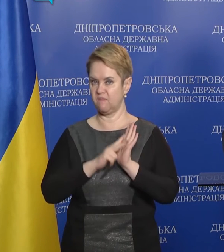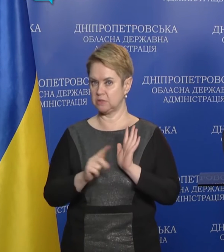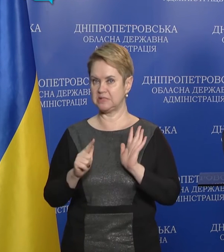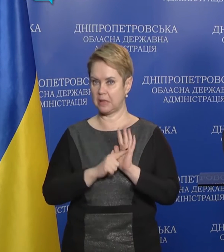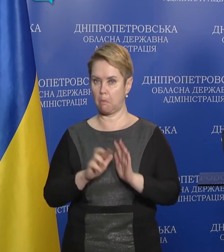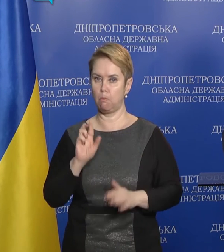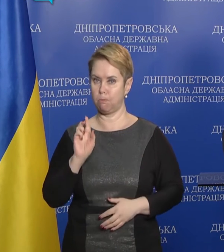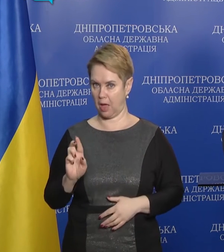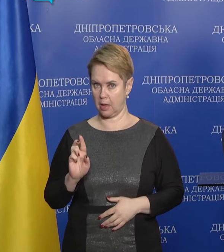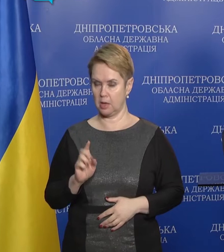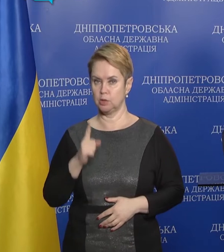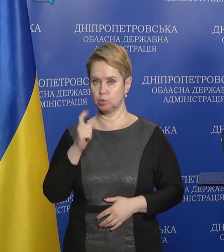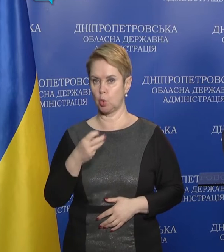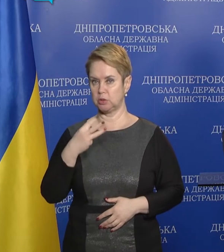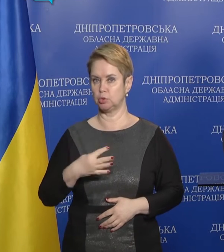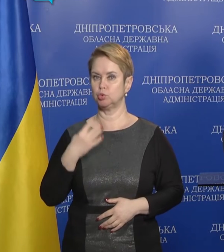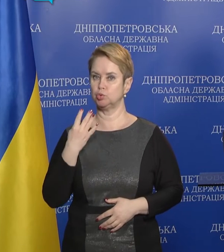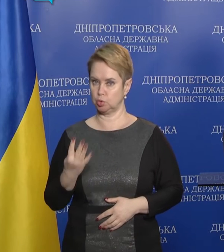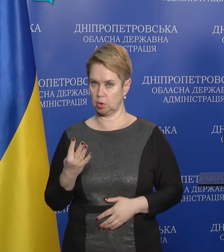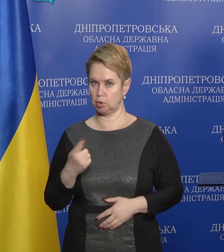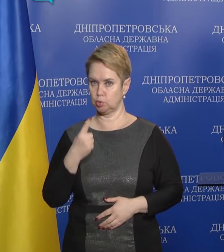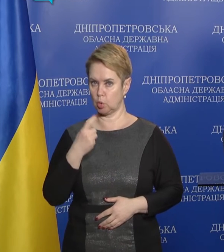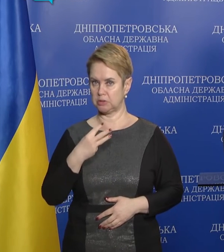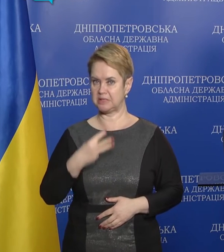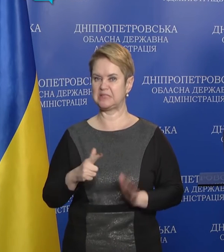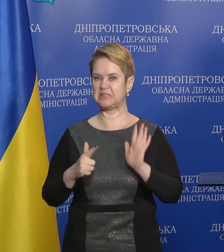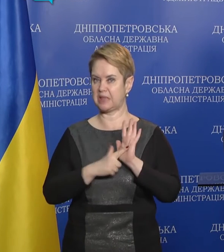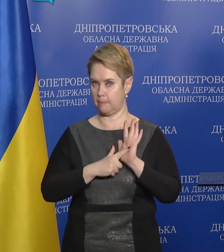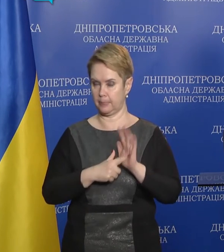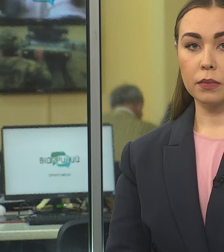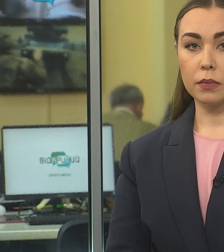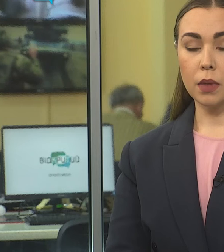87А, 87Б, 134, 137.